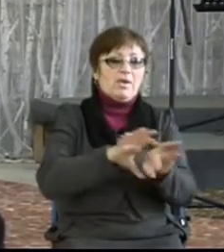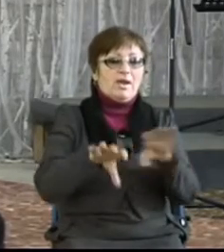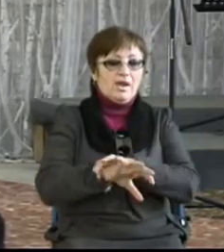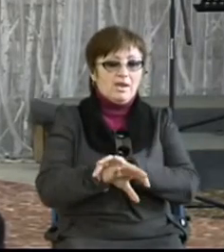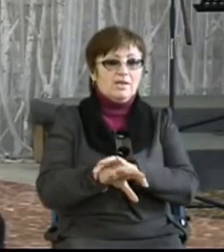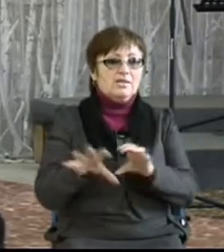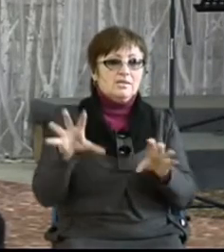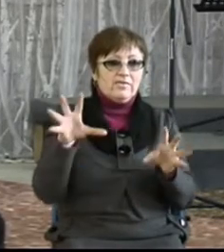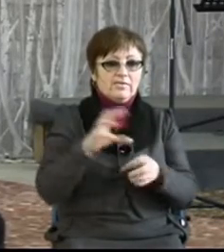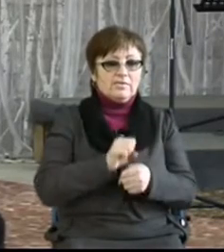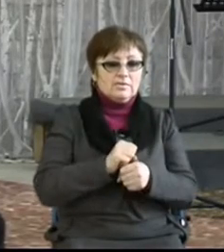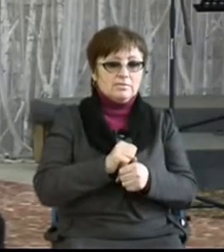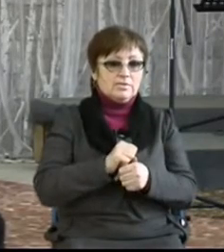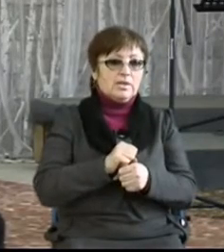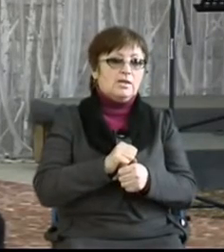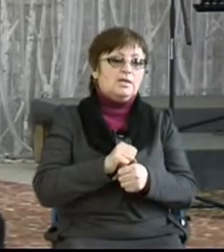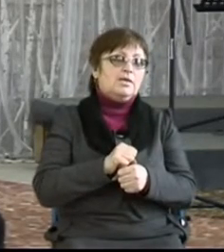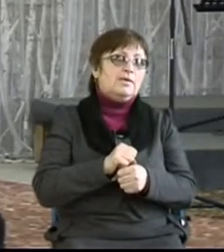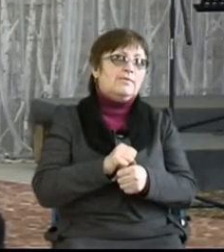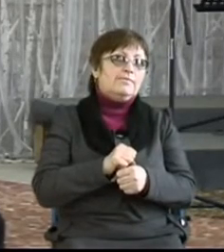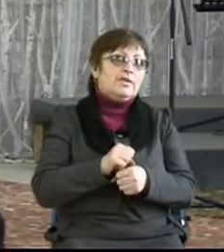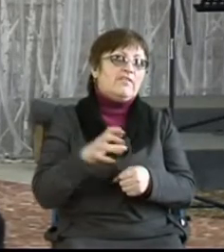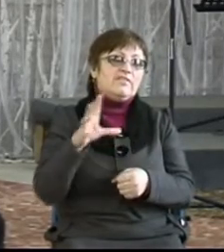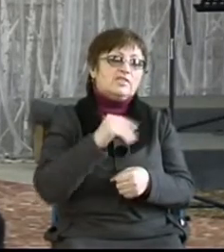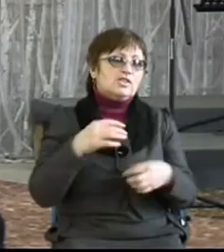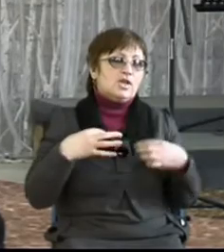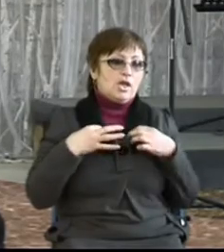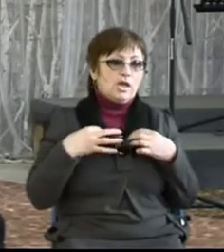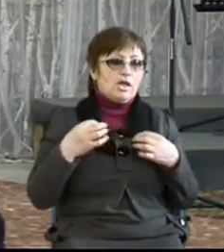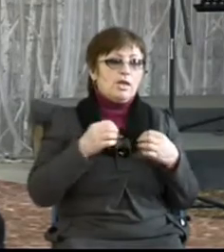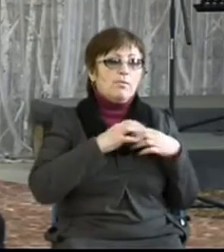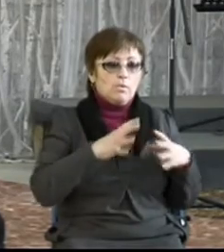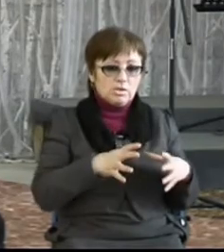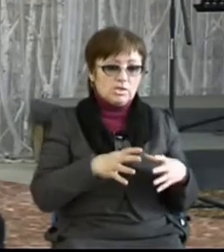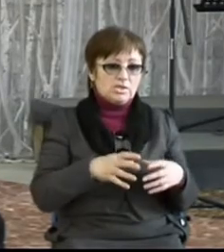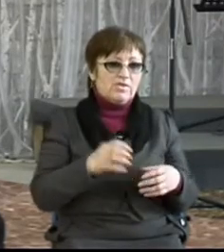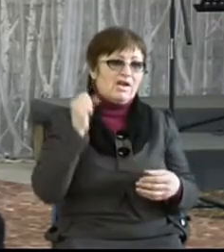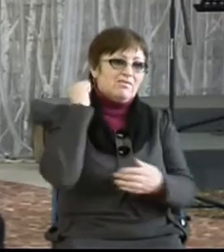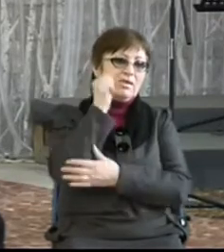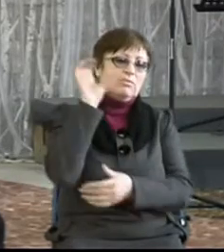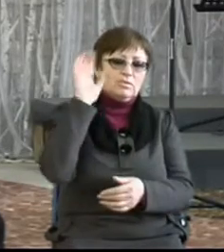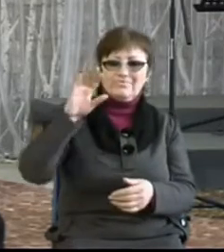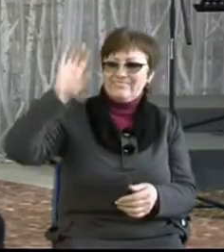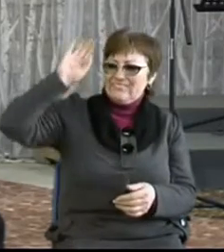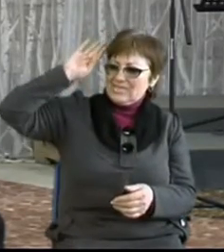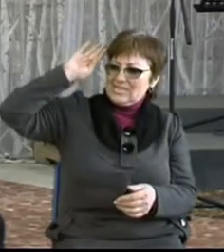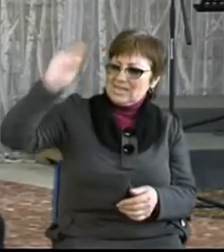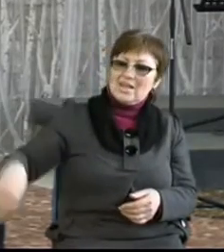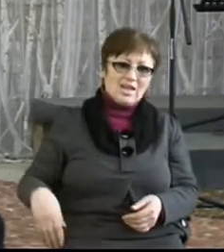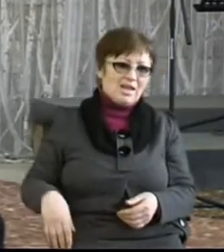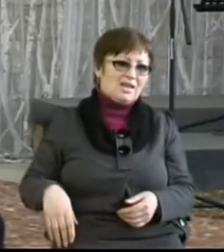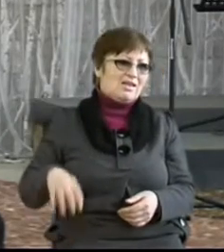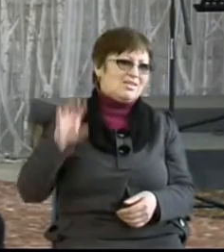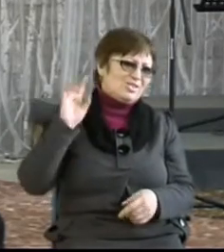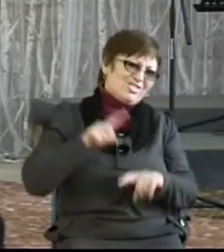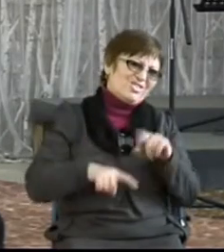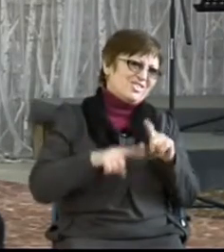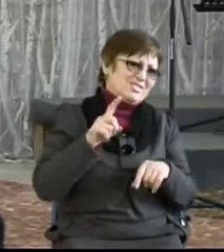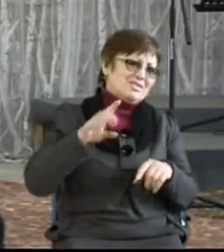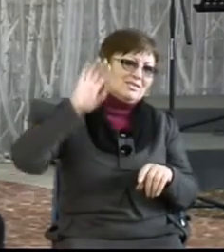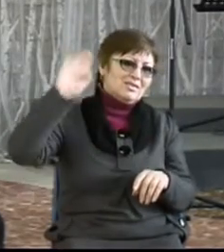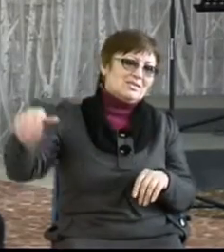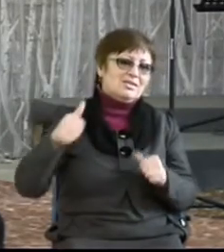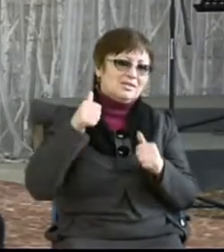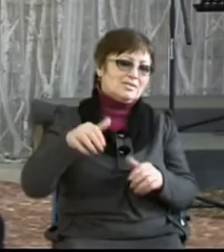вводят его со всем имуществом. И самое интересное, мы видим, что Авраам мог просто махнуть рукой и сказать, да, ну,